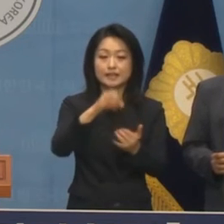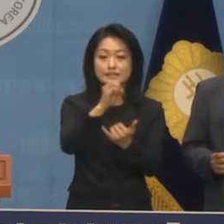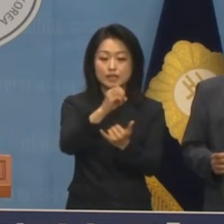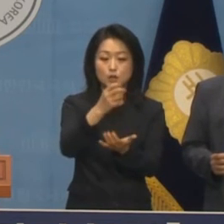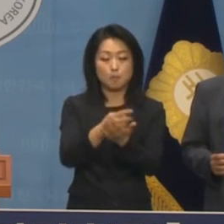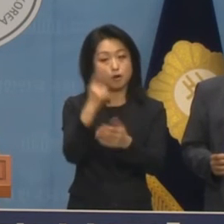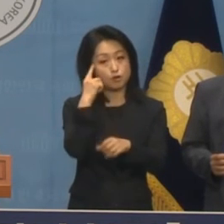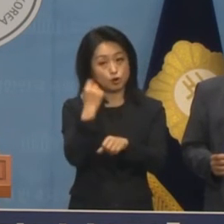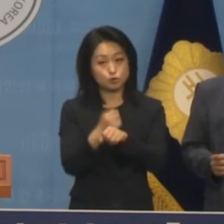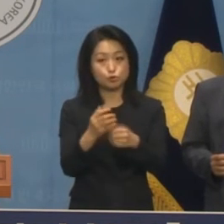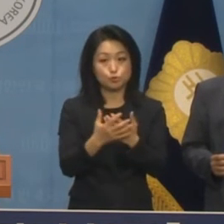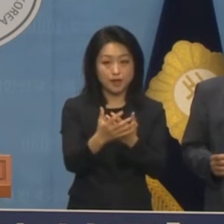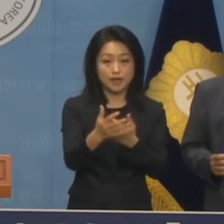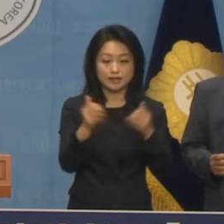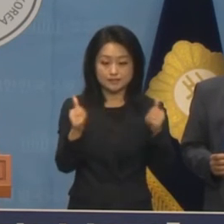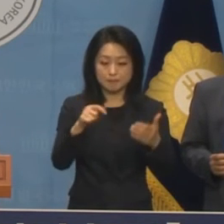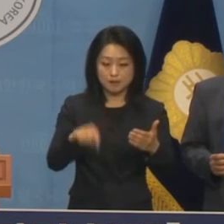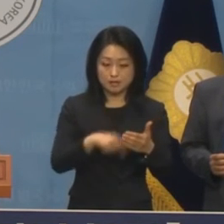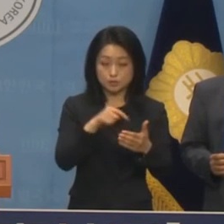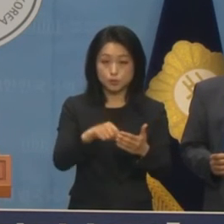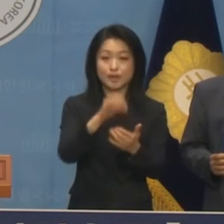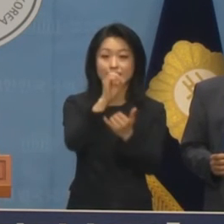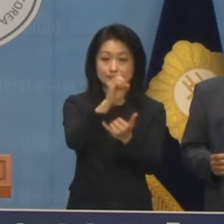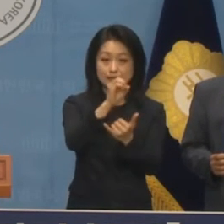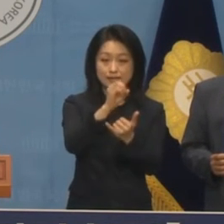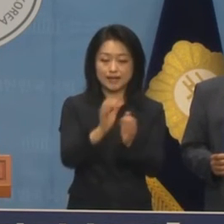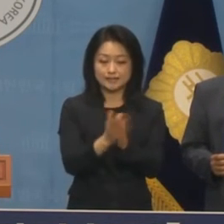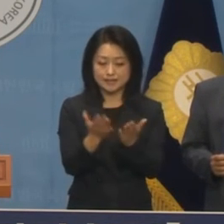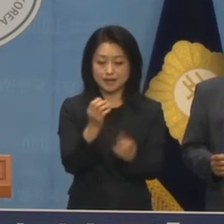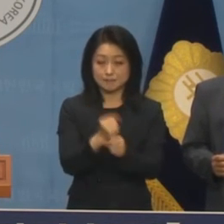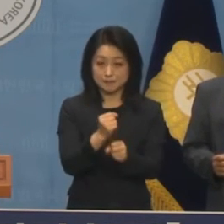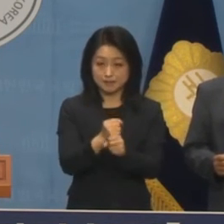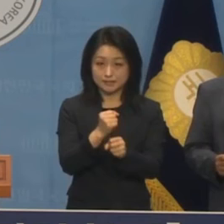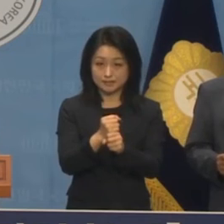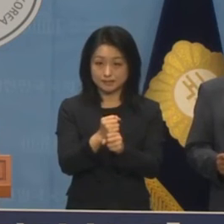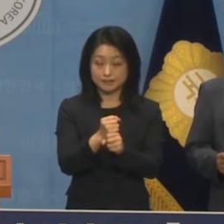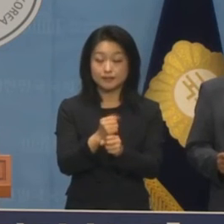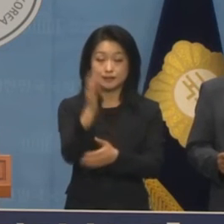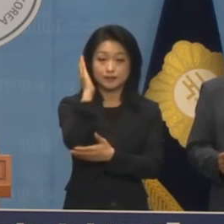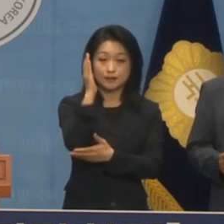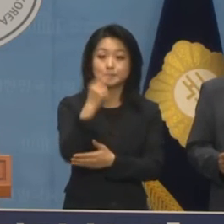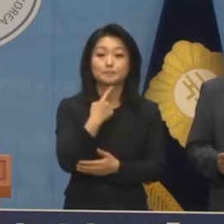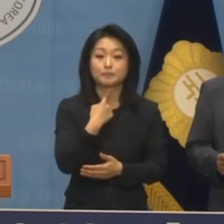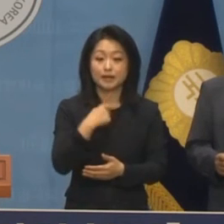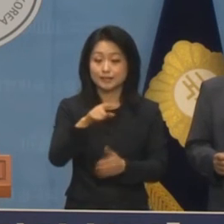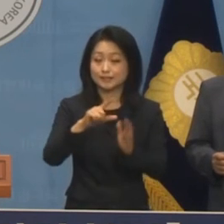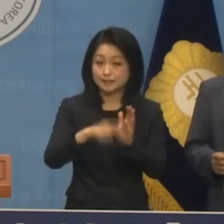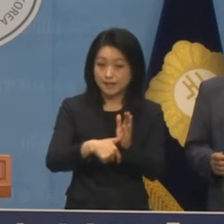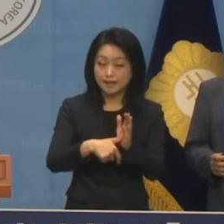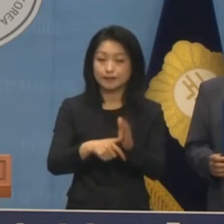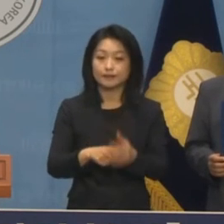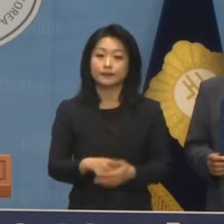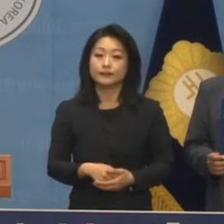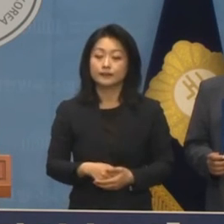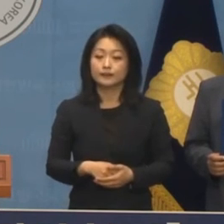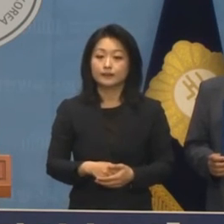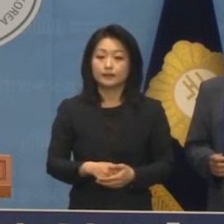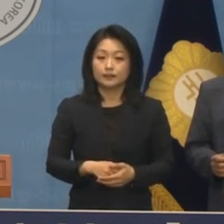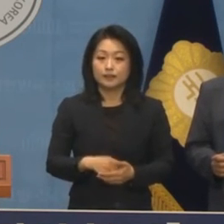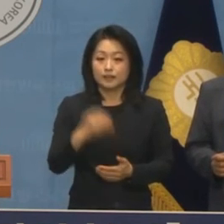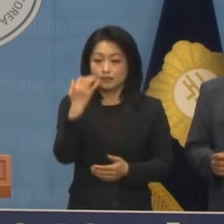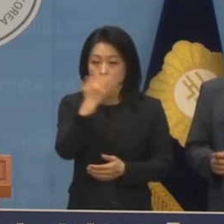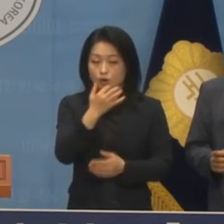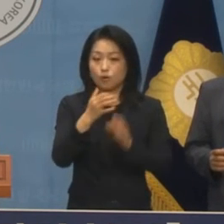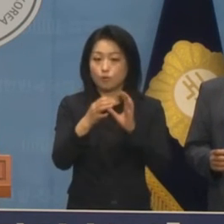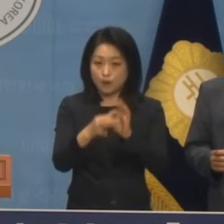주최로 재판 속 젠더라는 재판 자료집 발간 기념 심포지엄이 열렸다. 이날 심포지엄에서는 성범죄